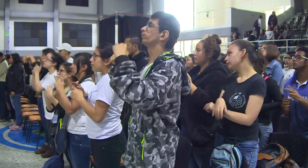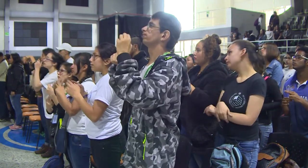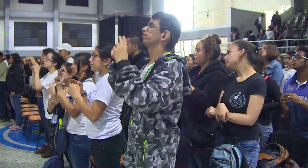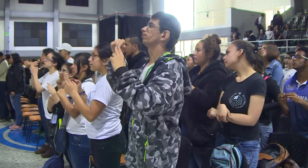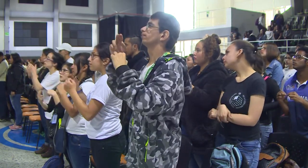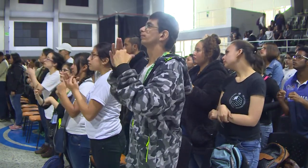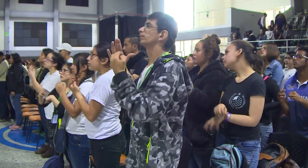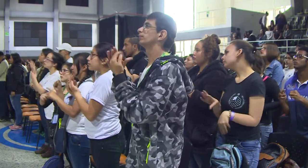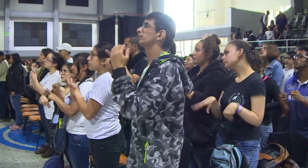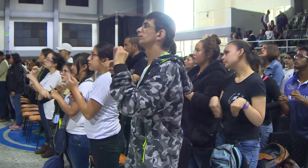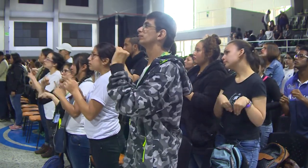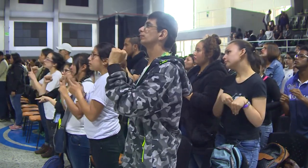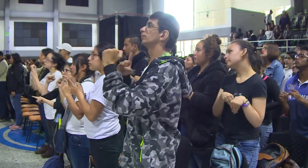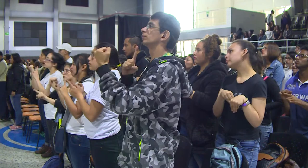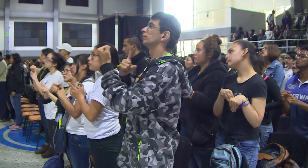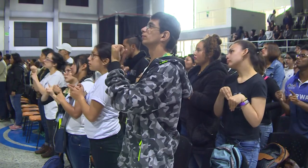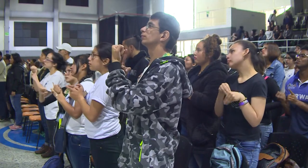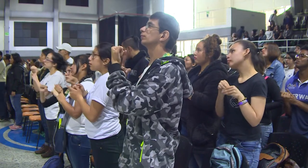2